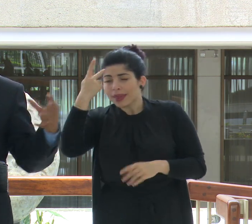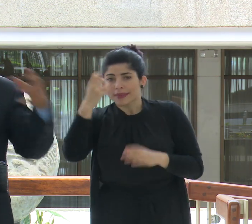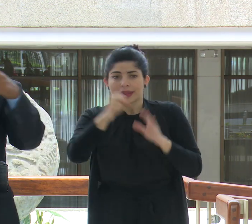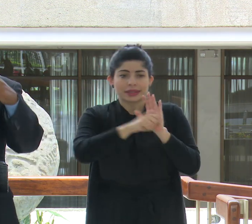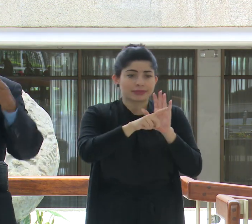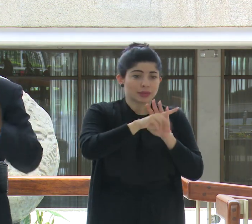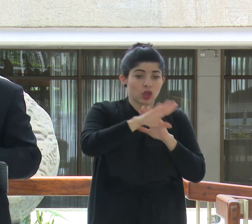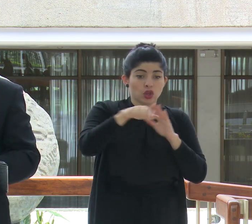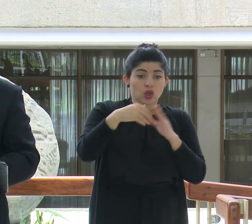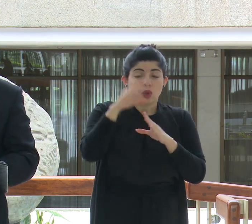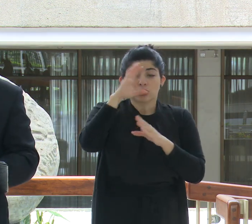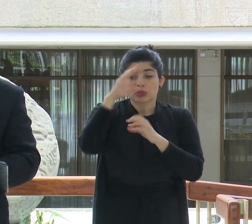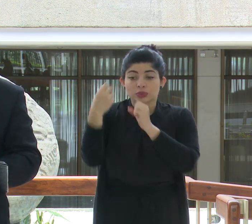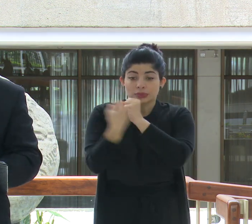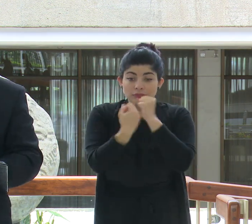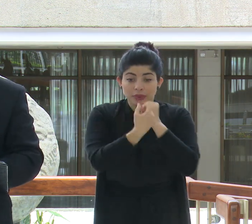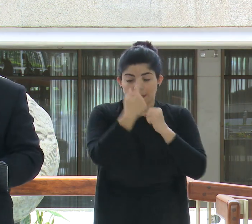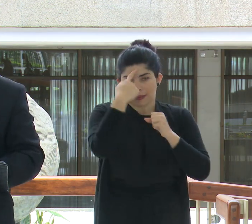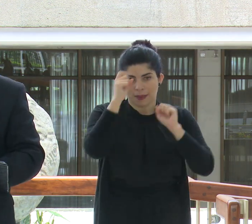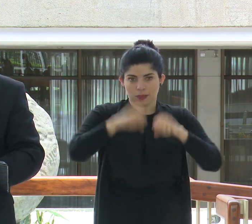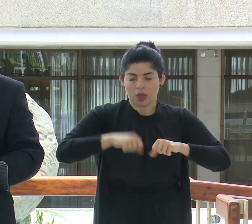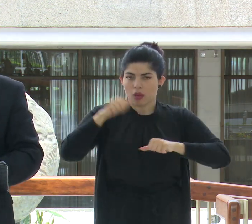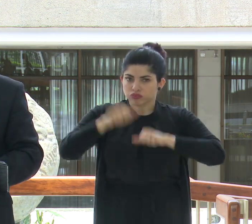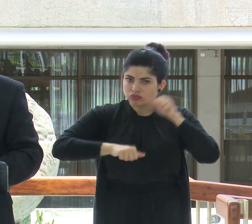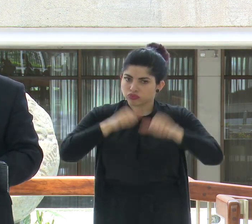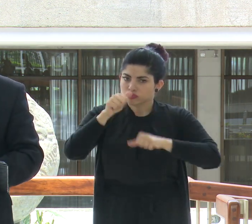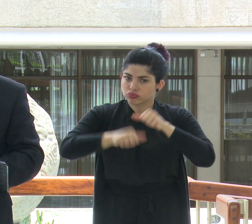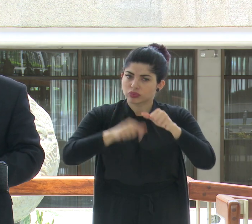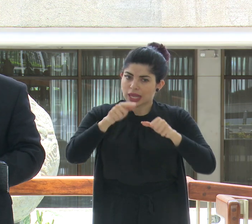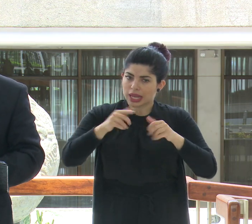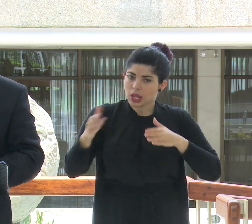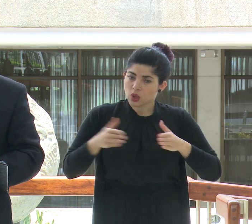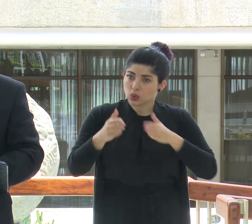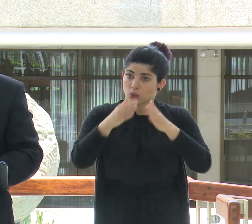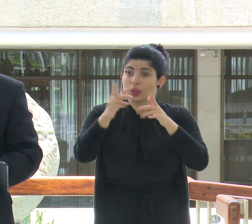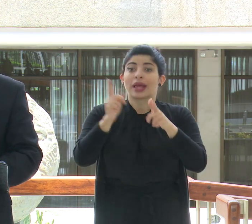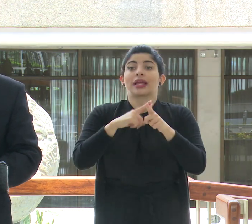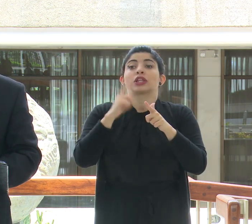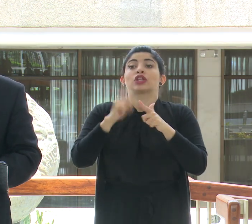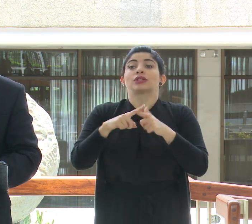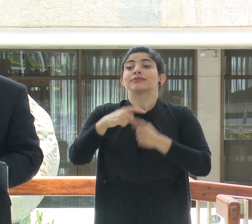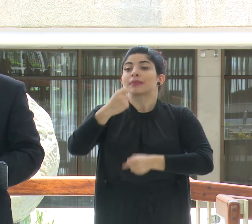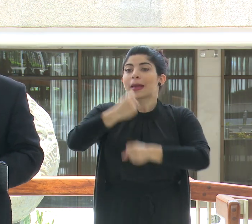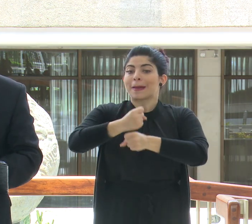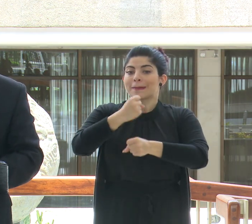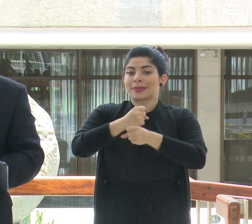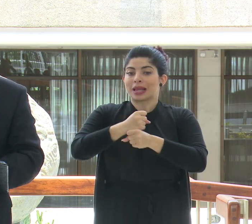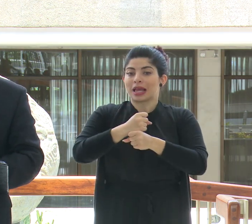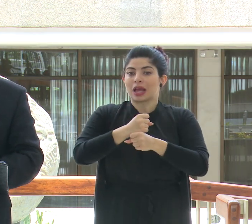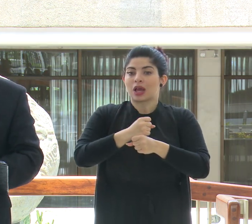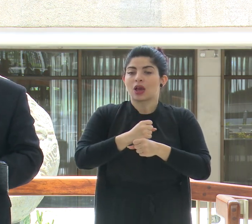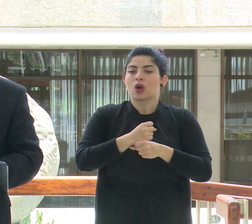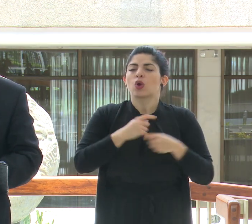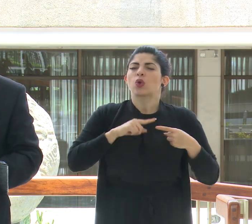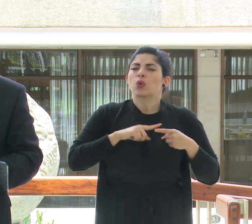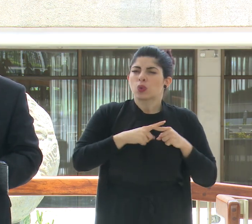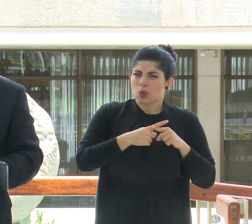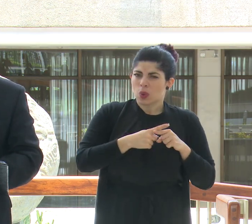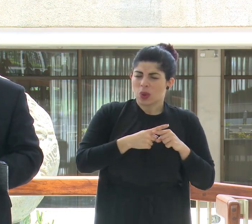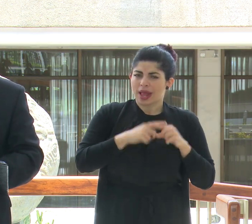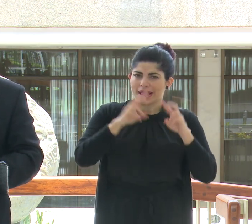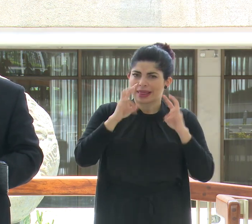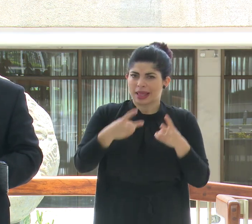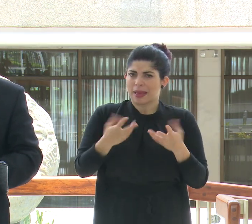que puedan contribuirnos a avanzar en esa ruta. Entonces, el empleo es lo que nos duele. Ese es el